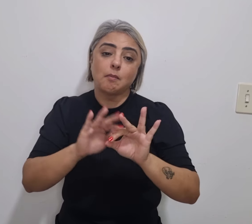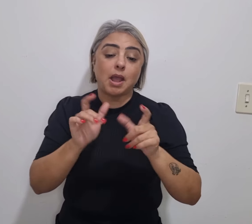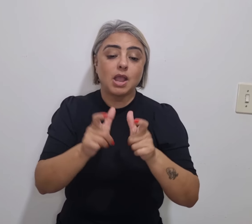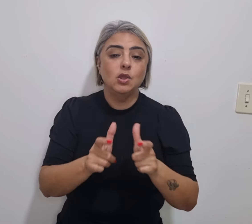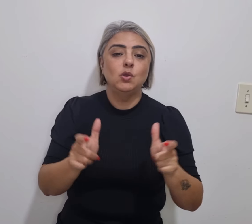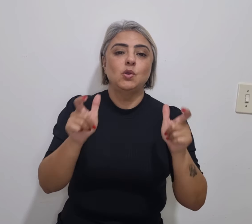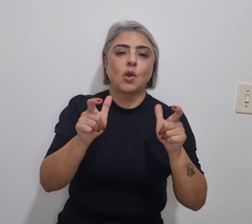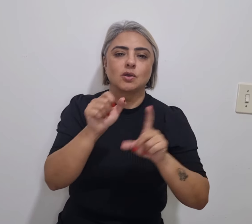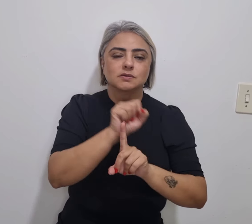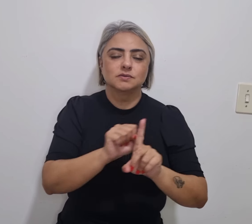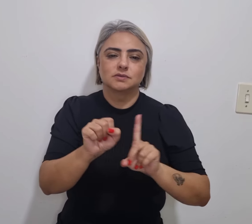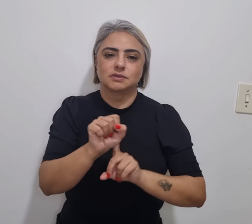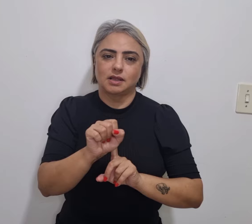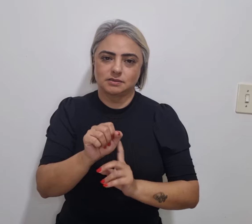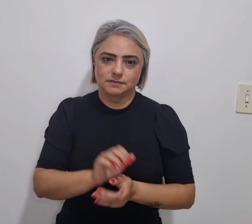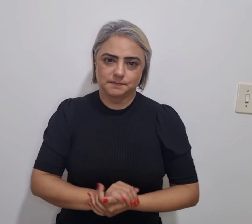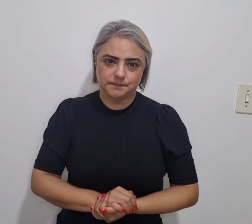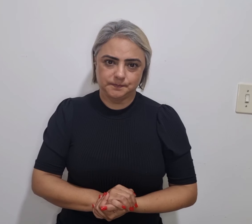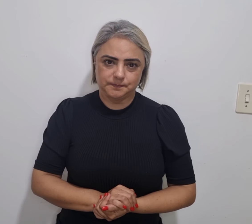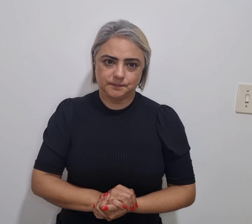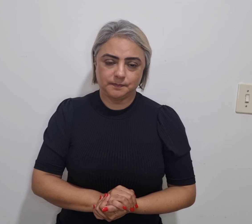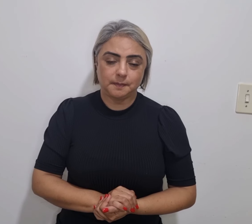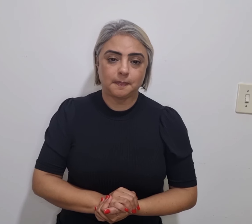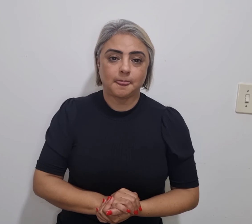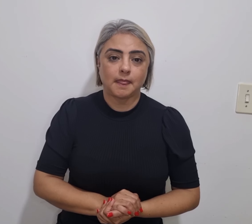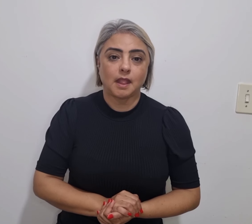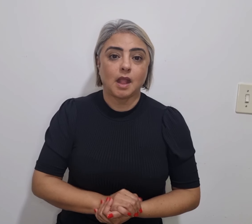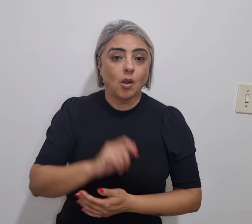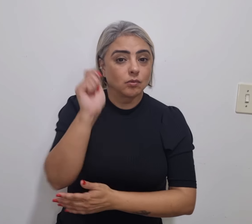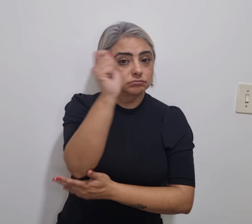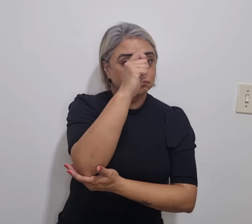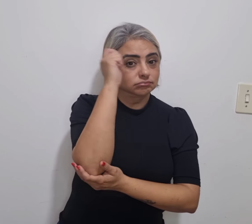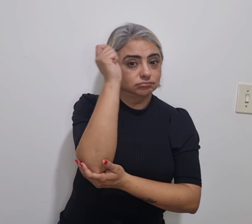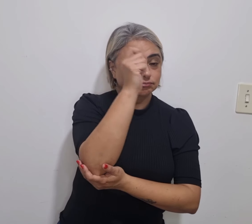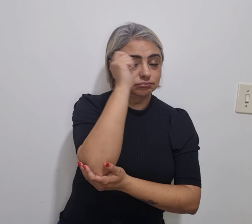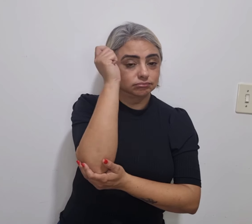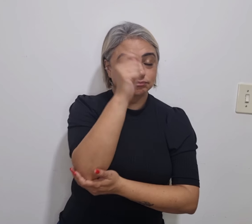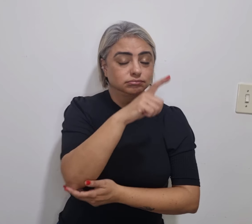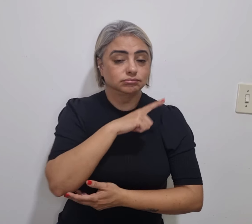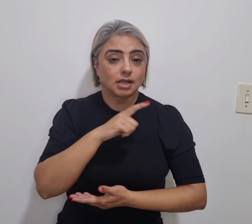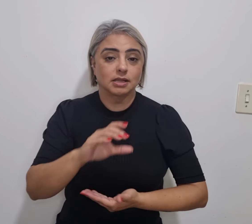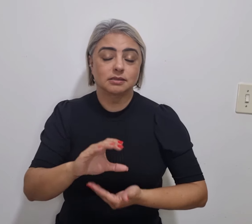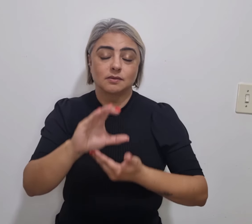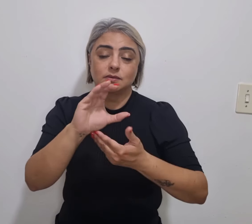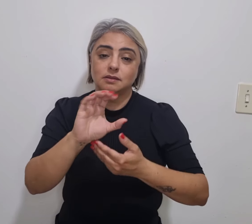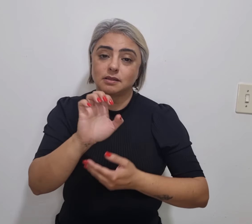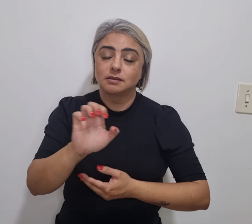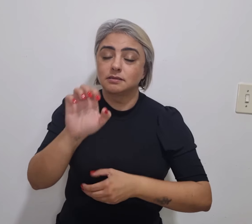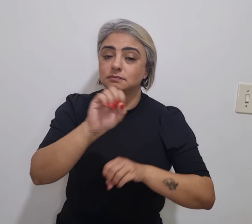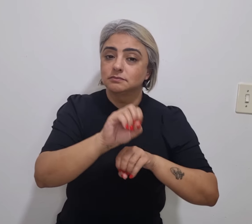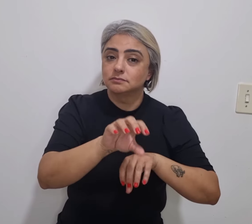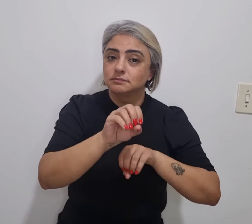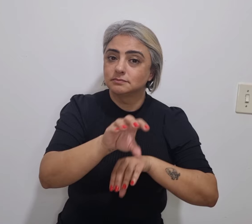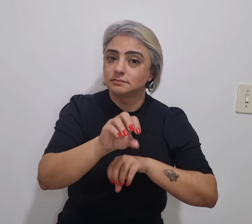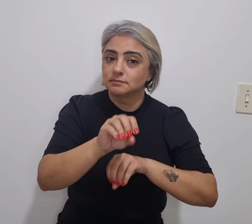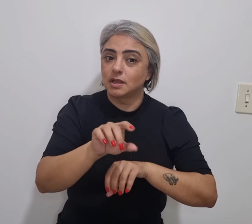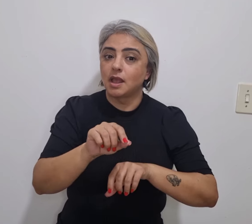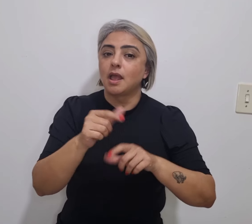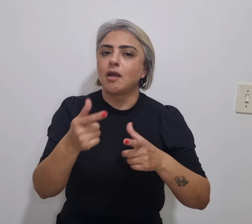da sociedade. O Rio Grande do Sul tem o Conselho Estadual de Educação, onde percebo